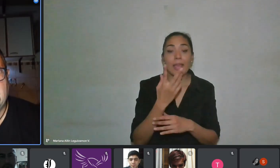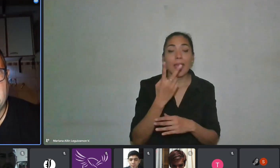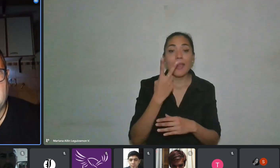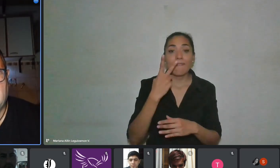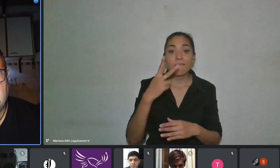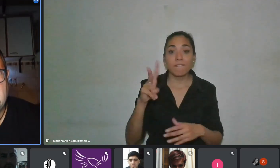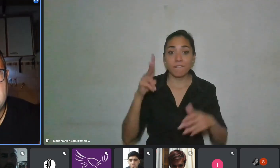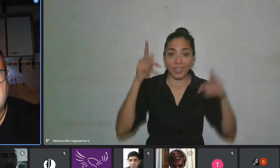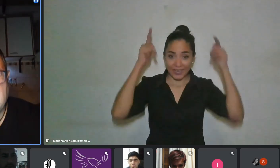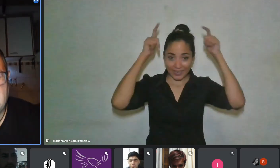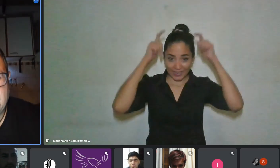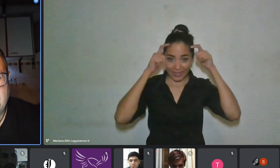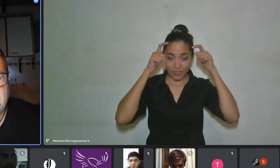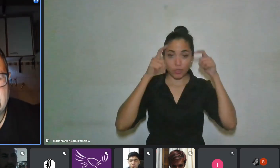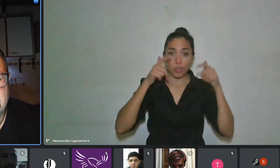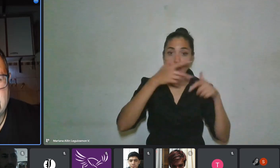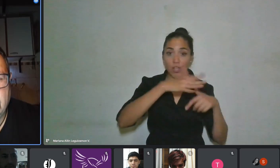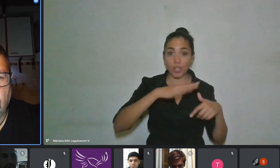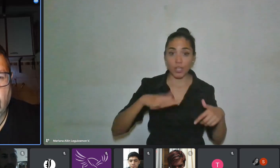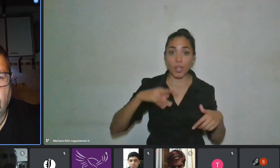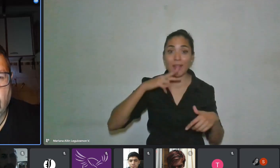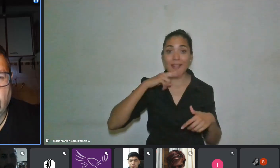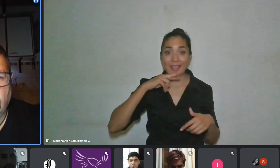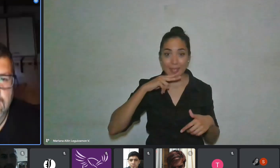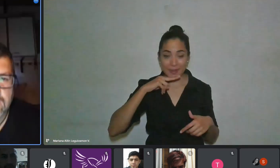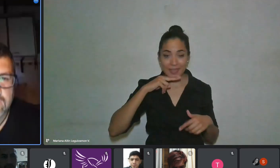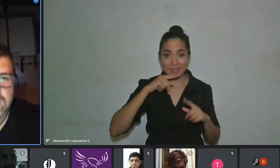tiene que decidir